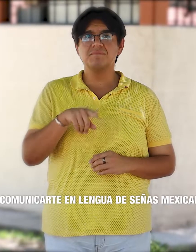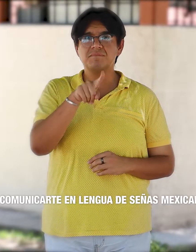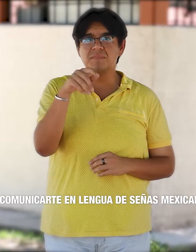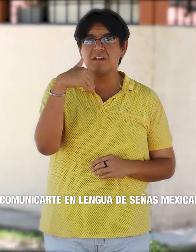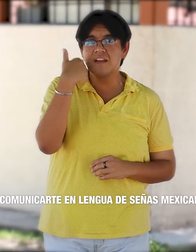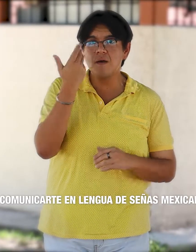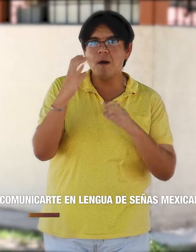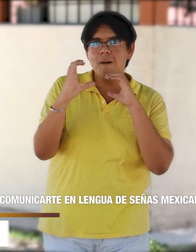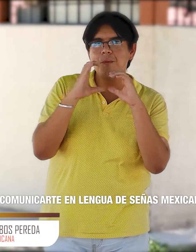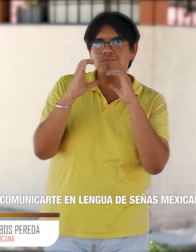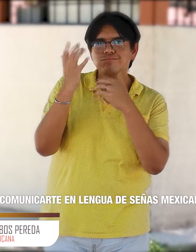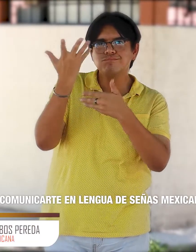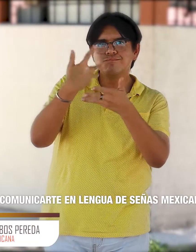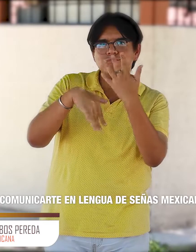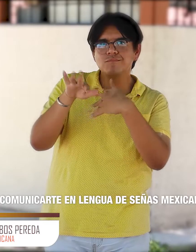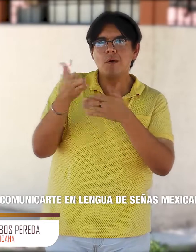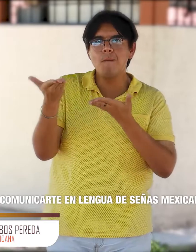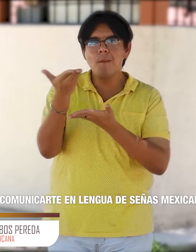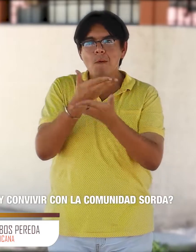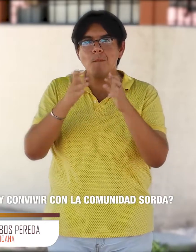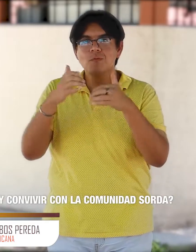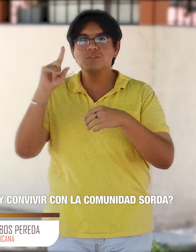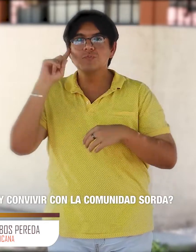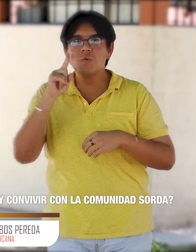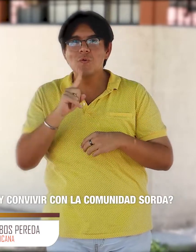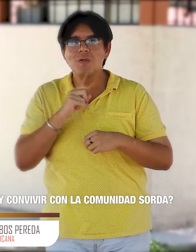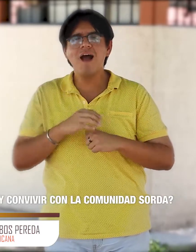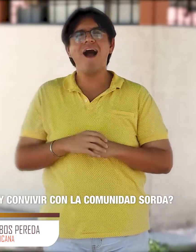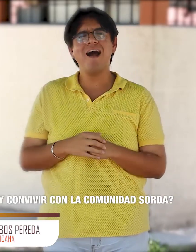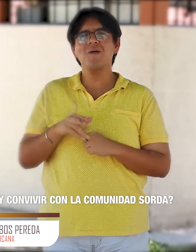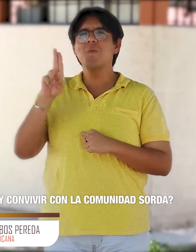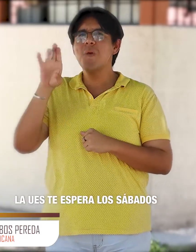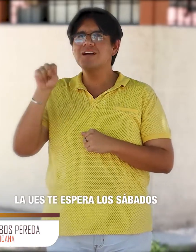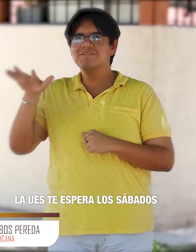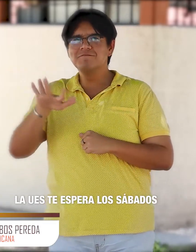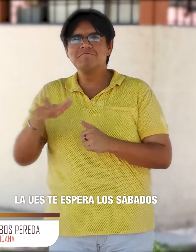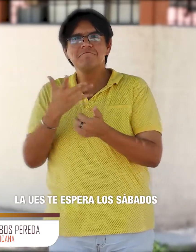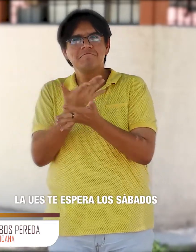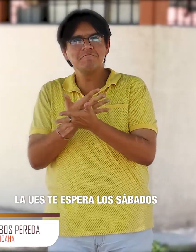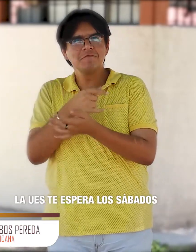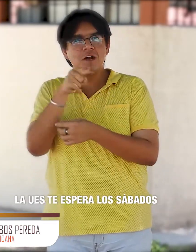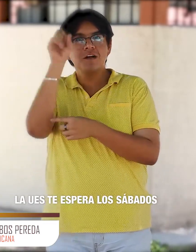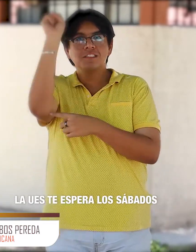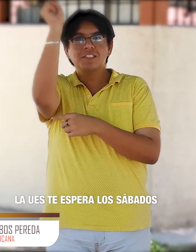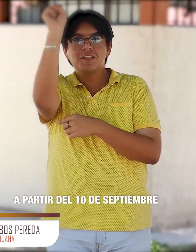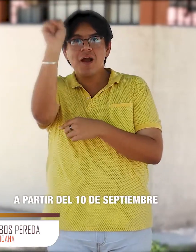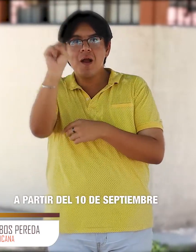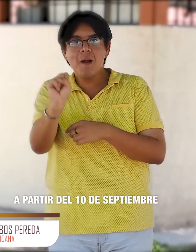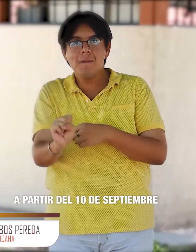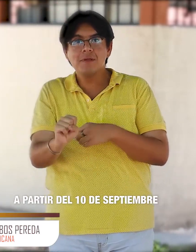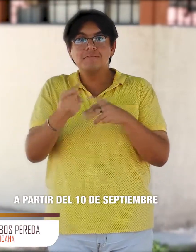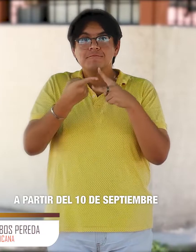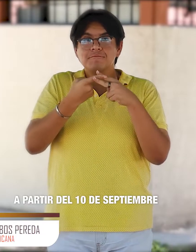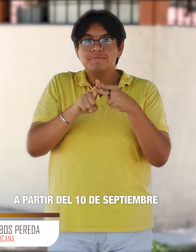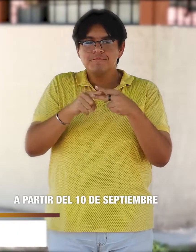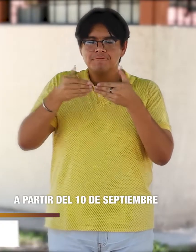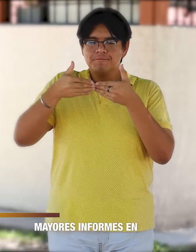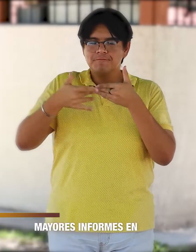¿Quieres comunicarte en lengua de señas mexicanas y convivir con la comunidad sorda? La UIS te espera los sábados a partir del 10 de septiembre.